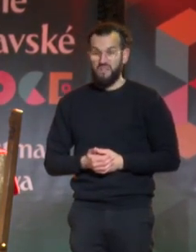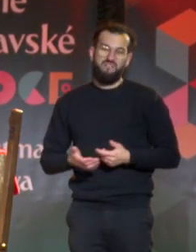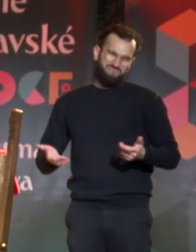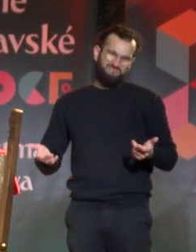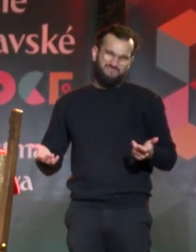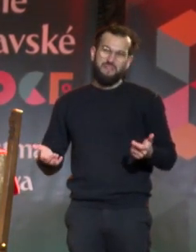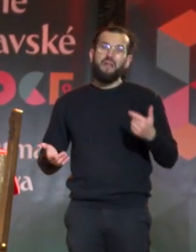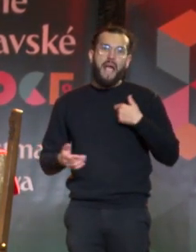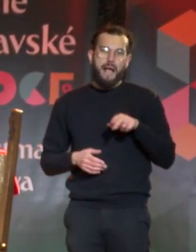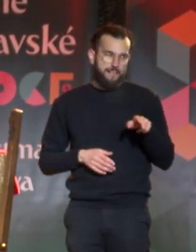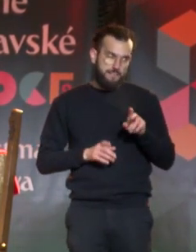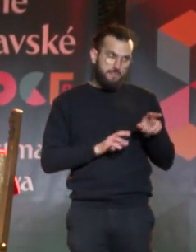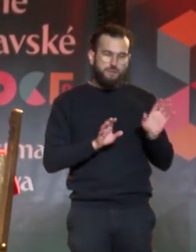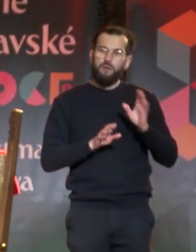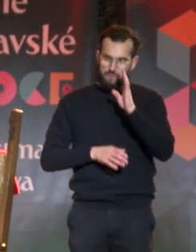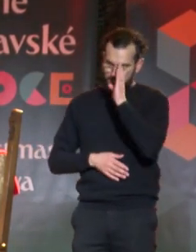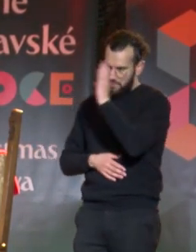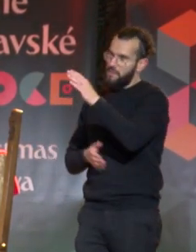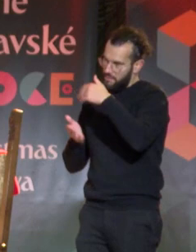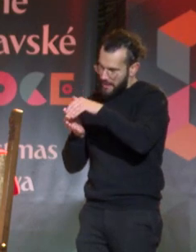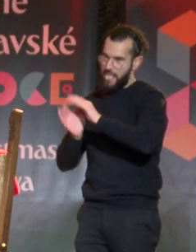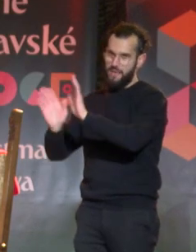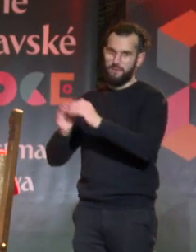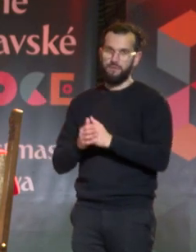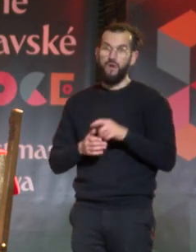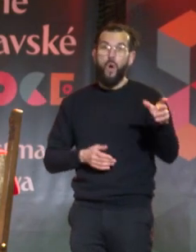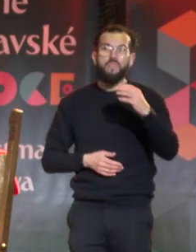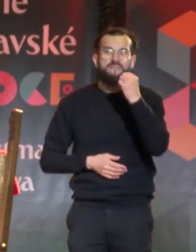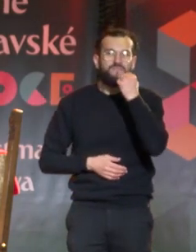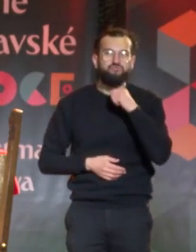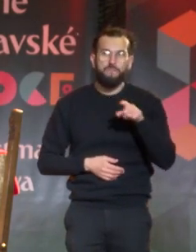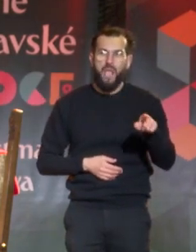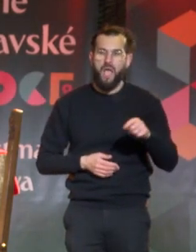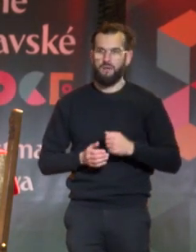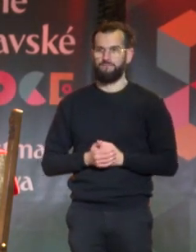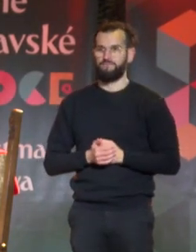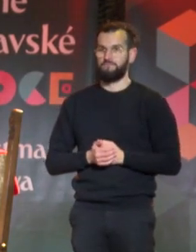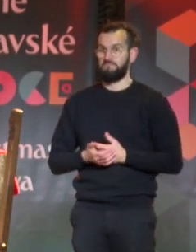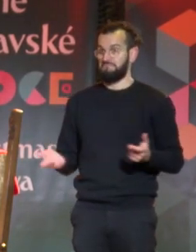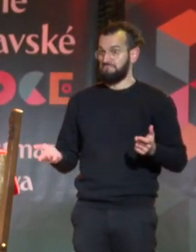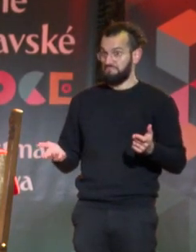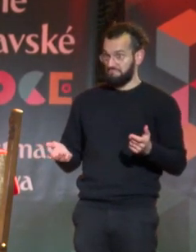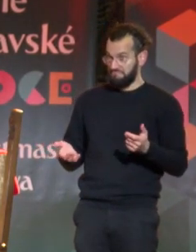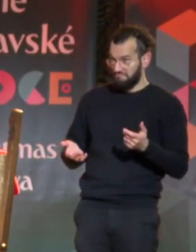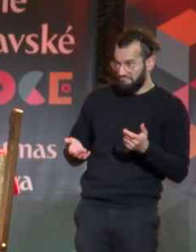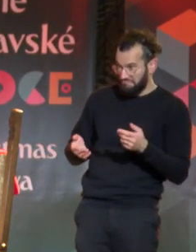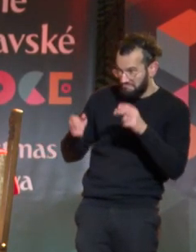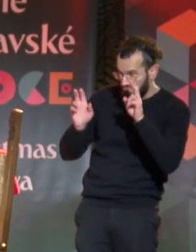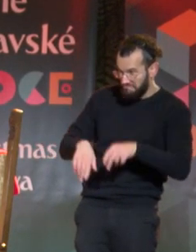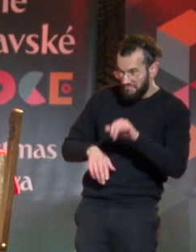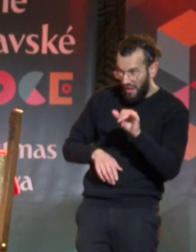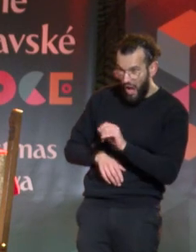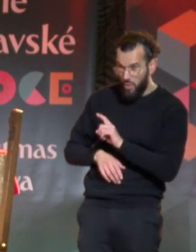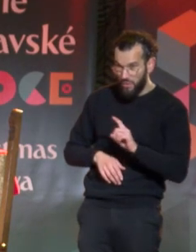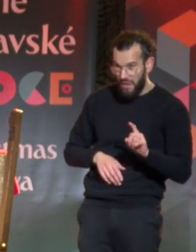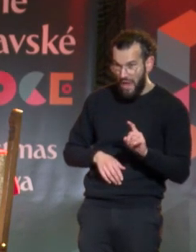schodoch pekne ďalej. Ale aj tak si to všimnem. Možno sa mi to len zdá, ale mám taký